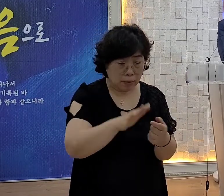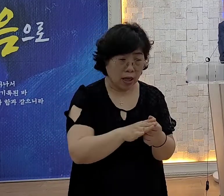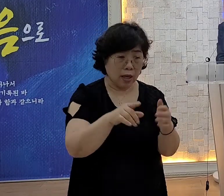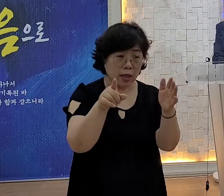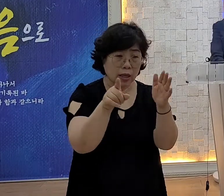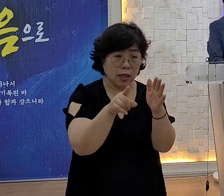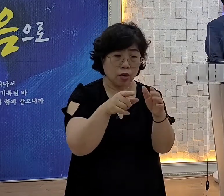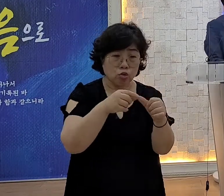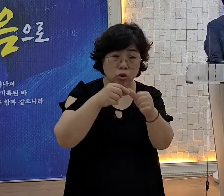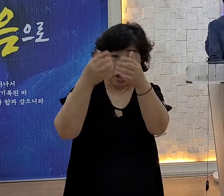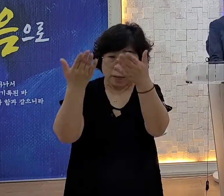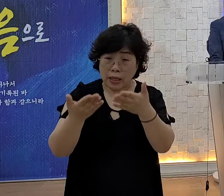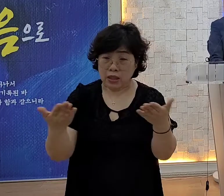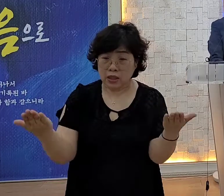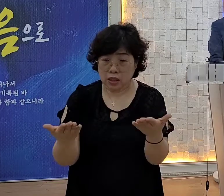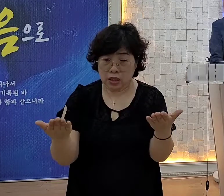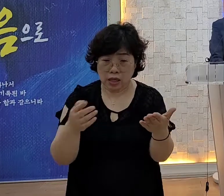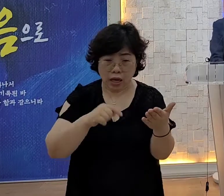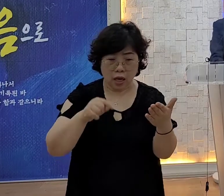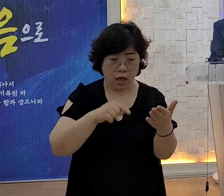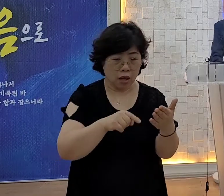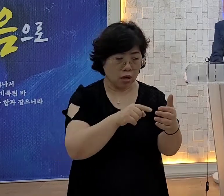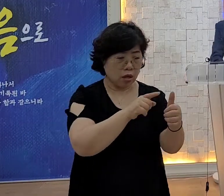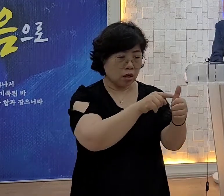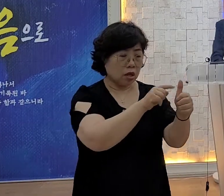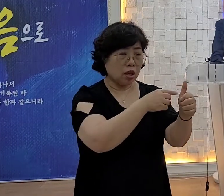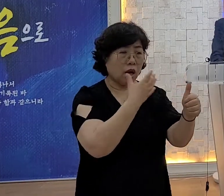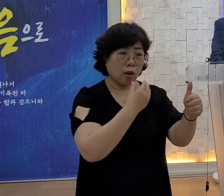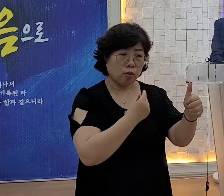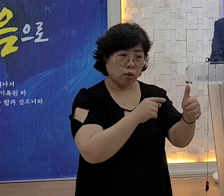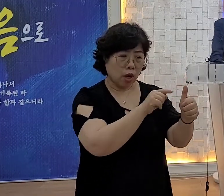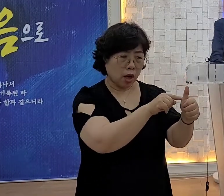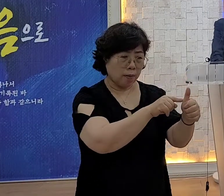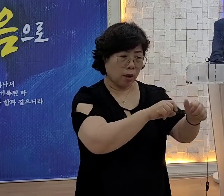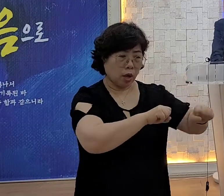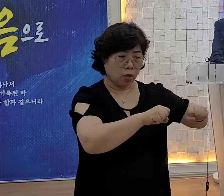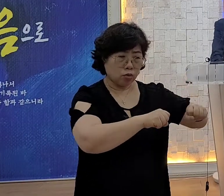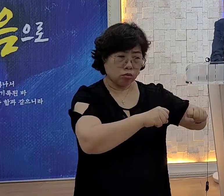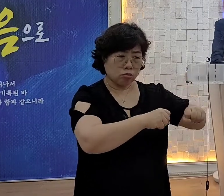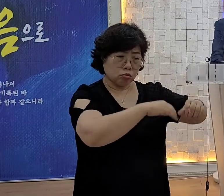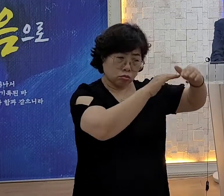이 일에 그의 행함이 아무것도